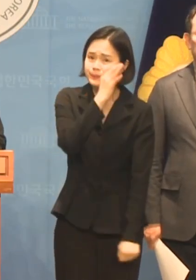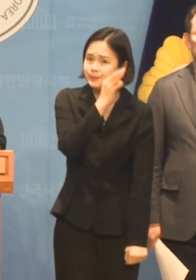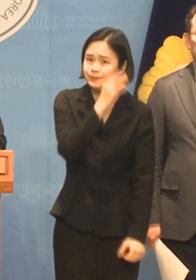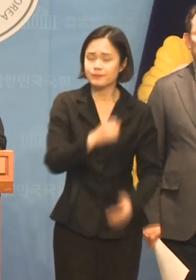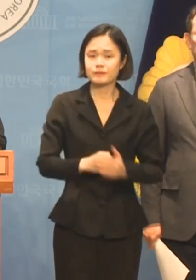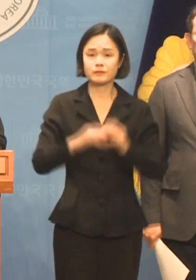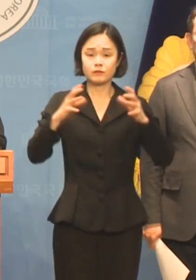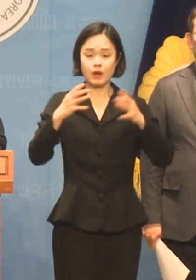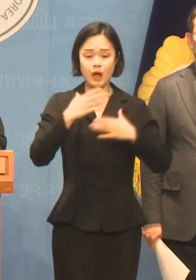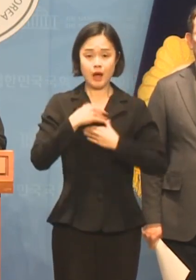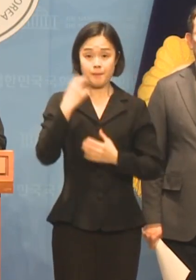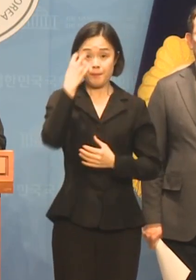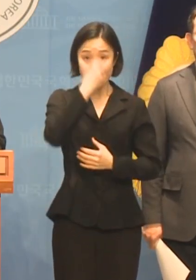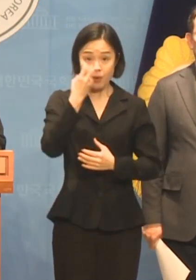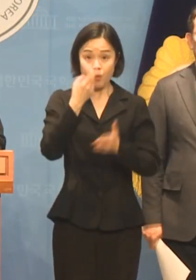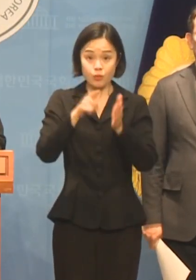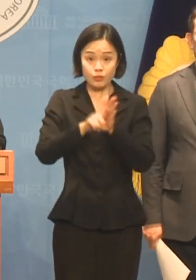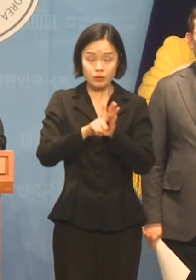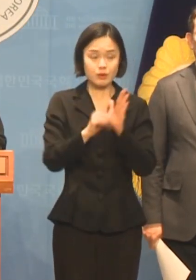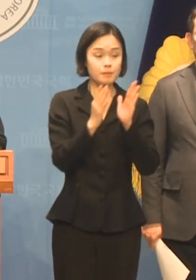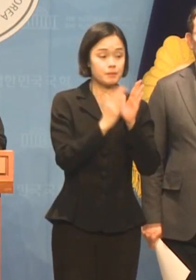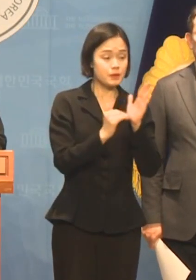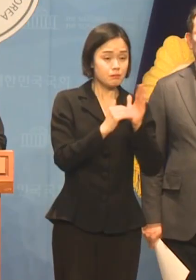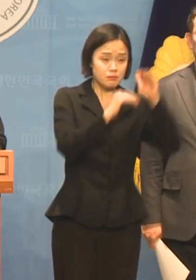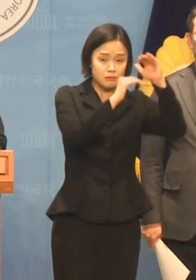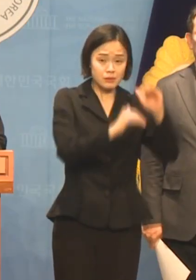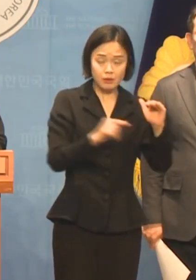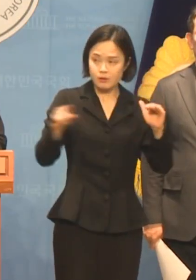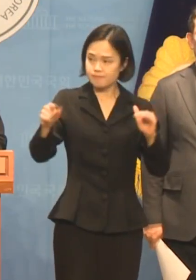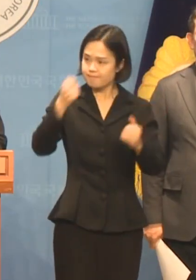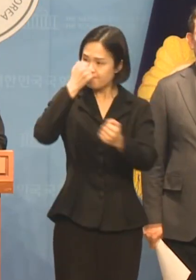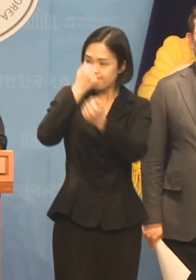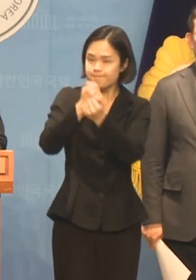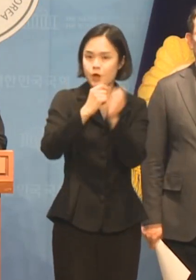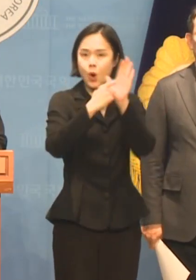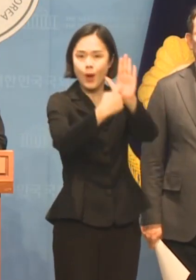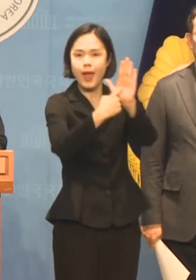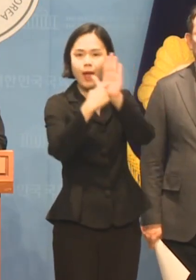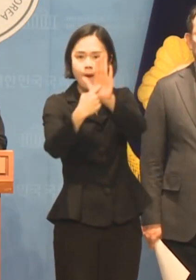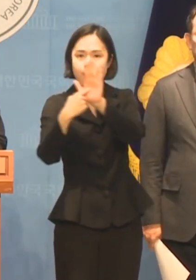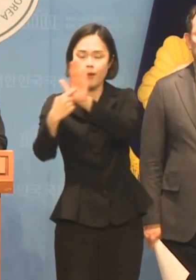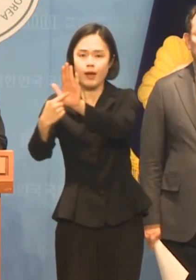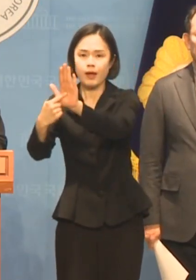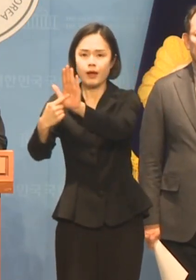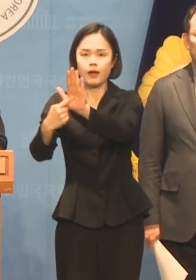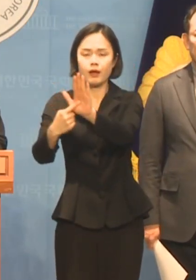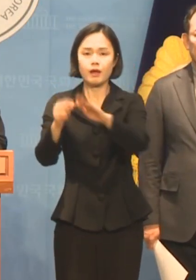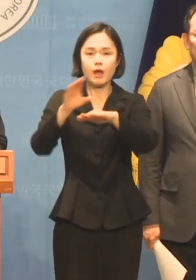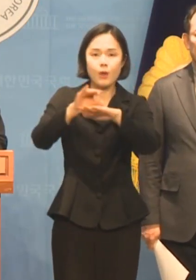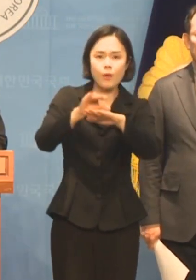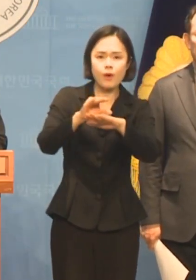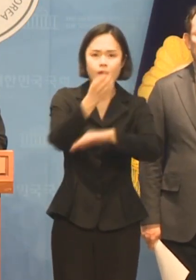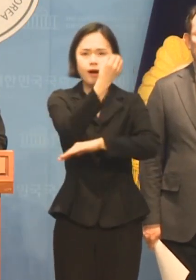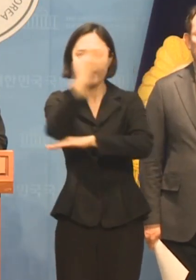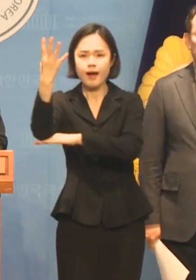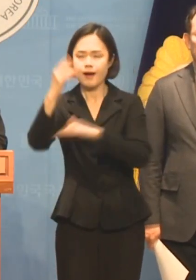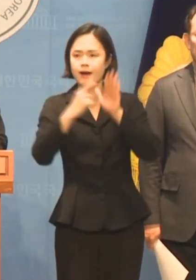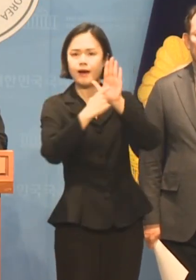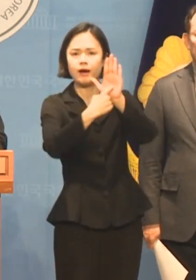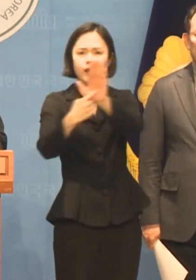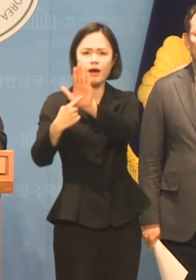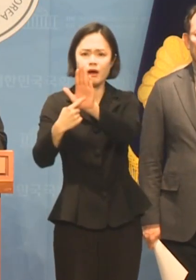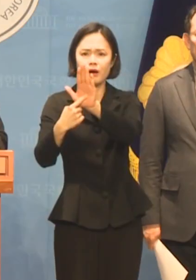할 보안사항이 마구잡이로 공개되고 언론이 중계하는 자리에서 무분별하게 공표함으로써